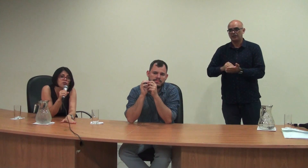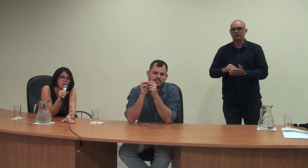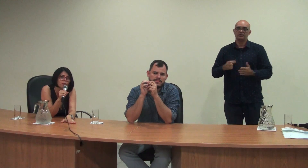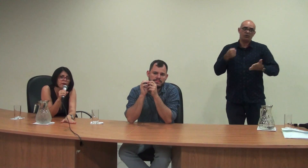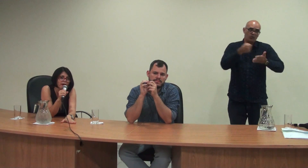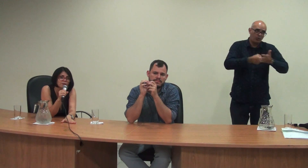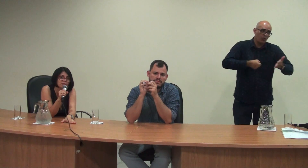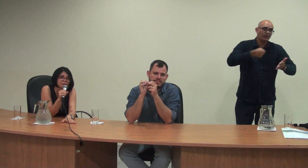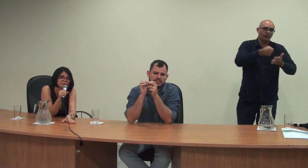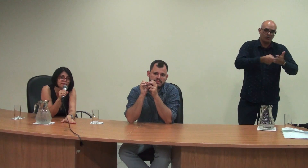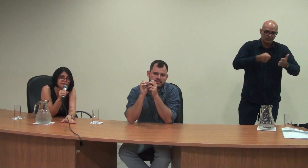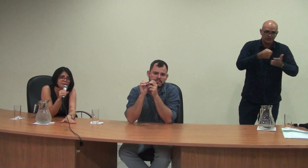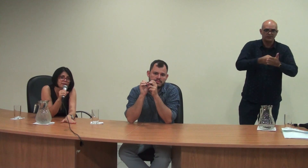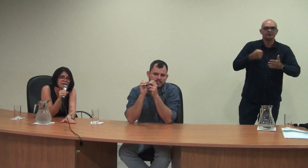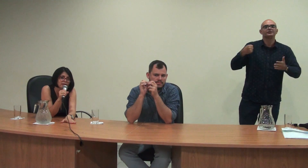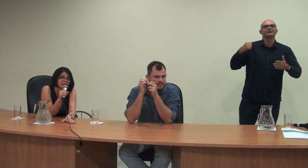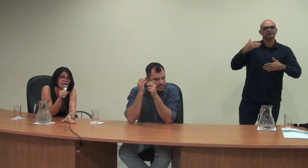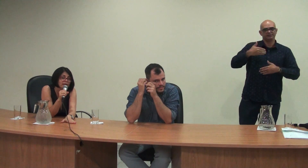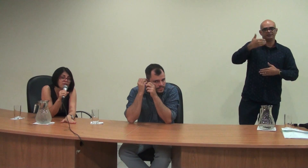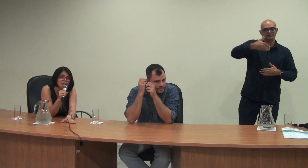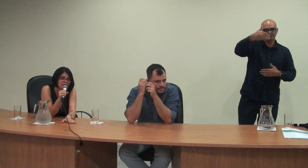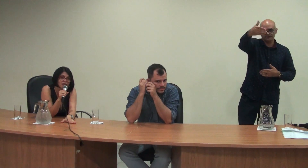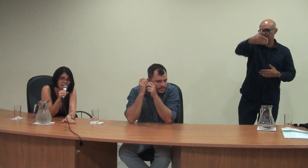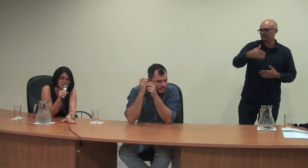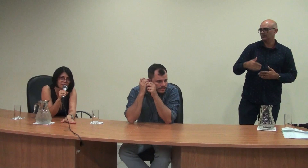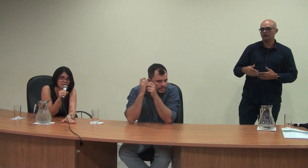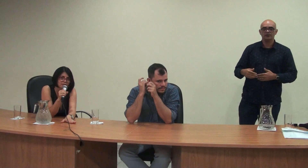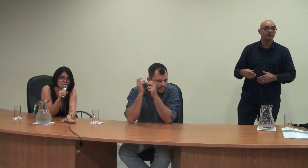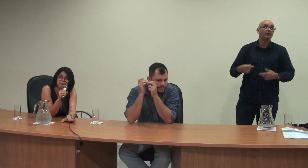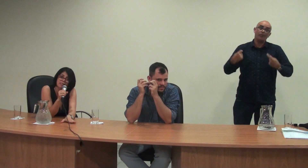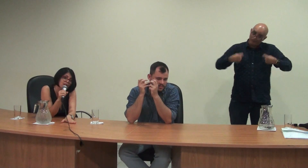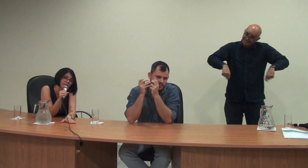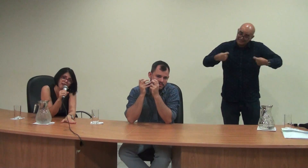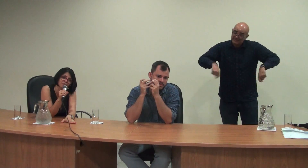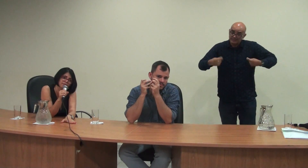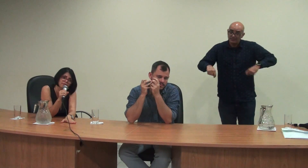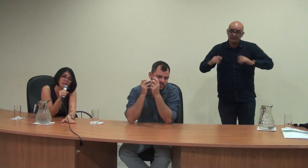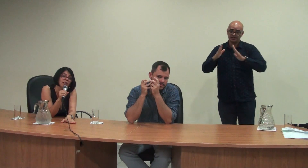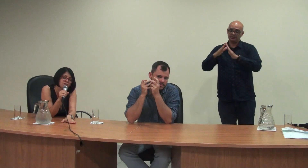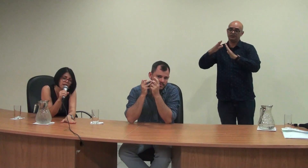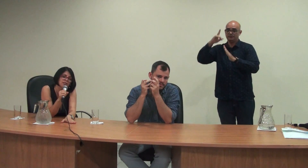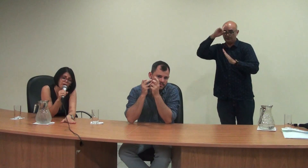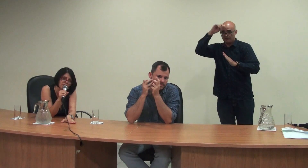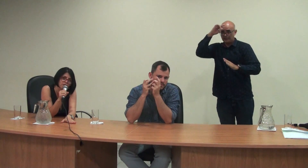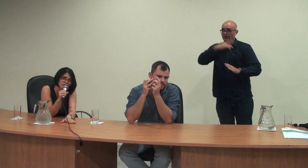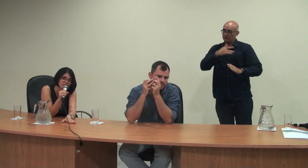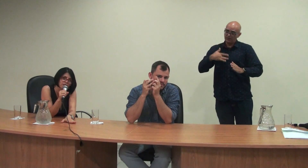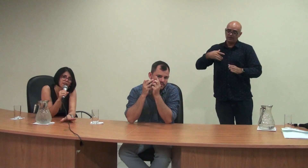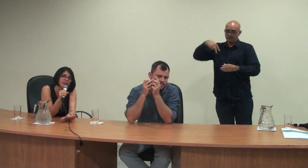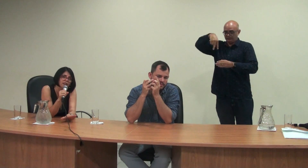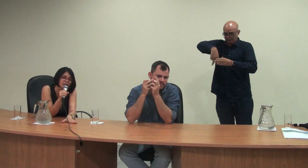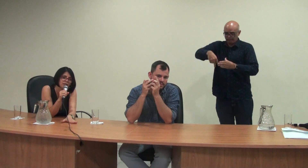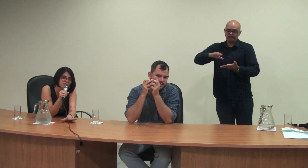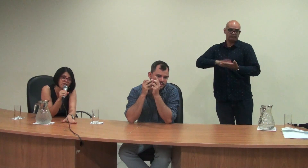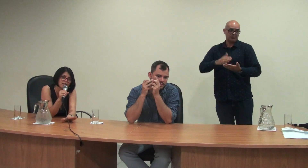a médio e longo prazo. Deveria ter, mas não tem.